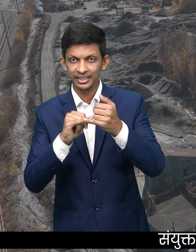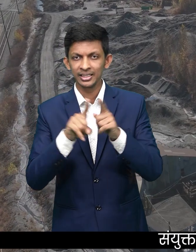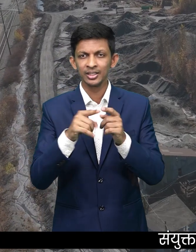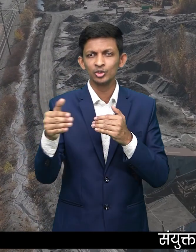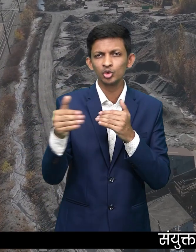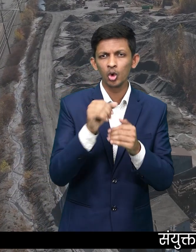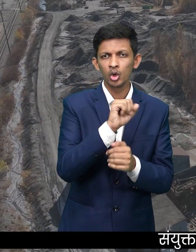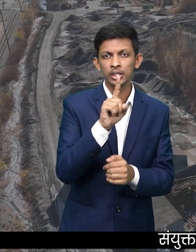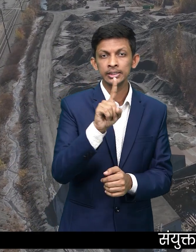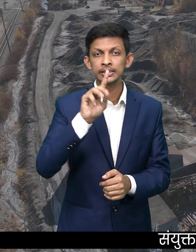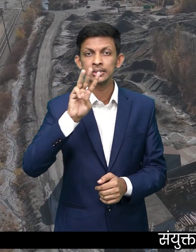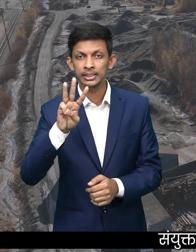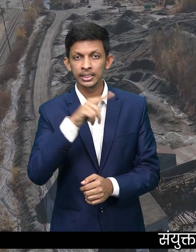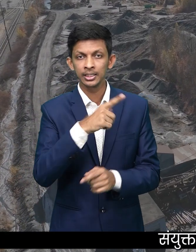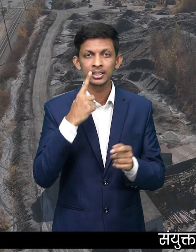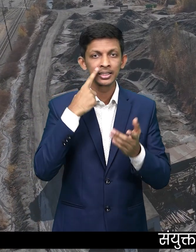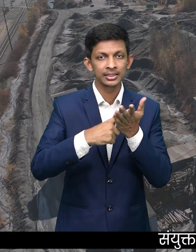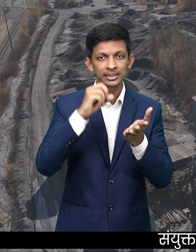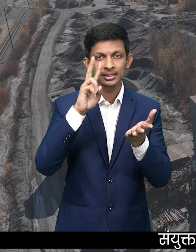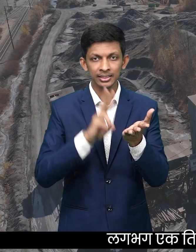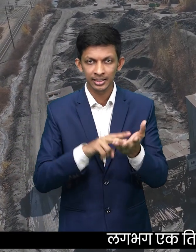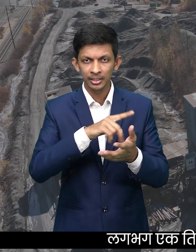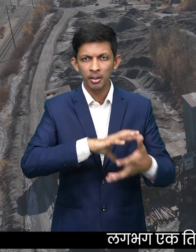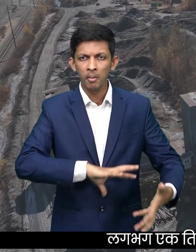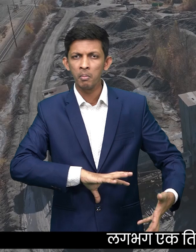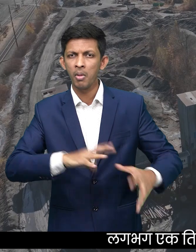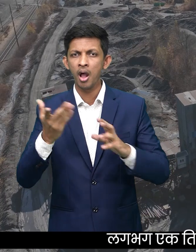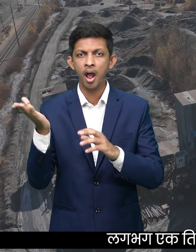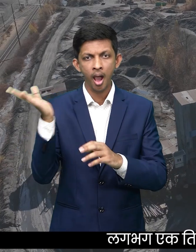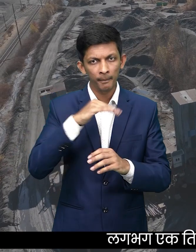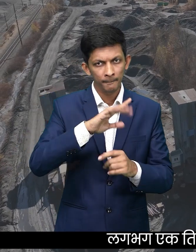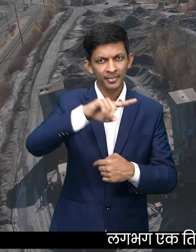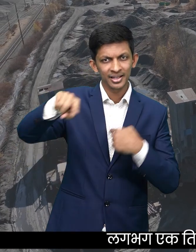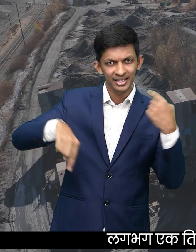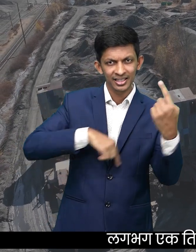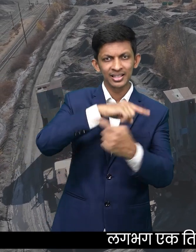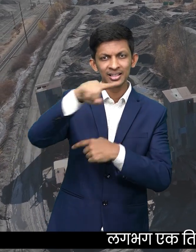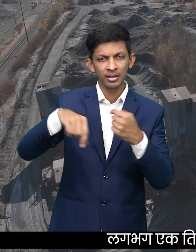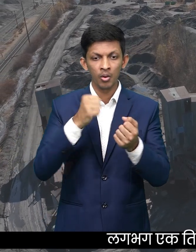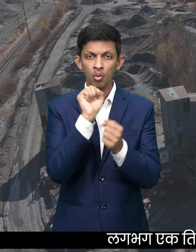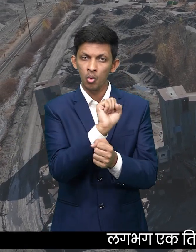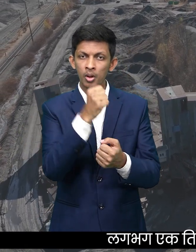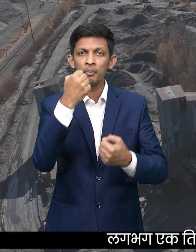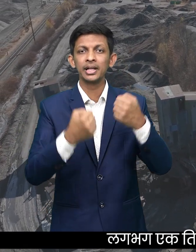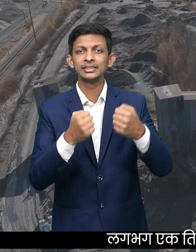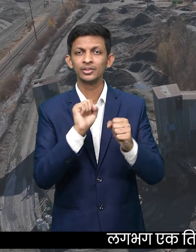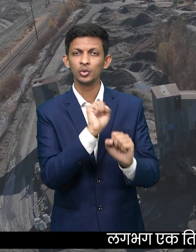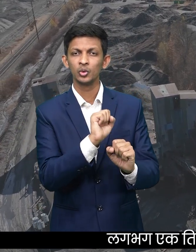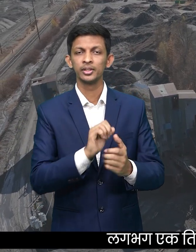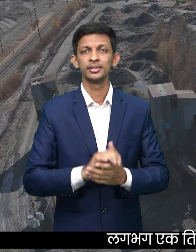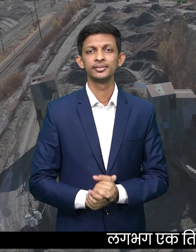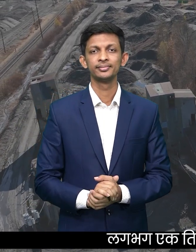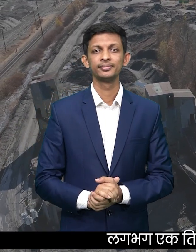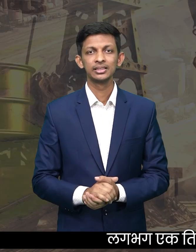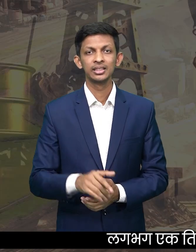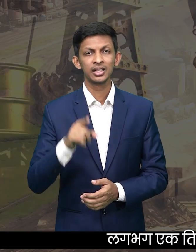संयुक्त राज्य अमेरिका में उत्पादित लोहे का लगभग 1/3 पुनर्नवीनीकरण ऑटोमोबाइल